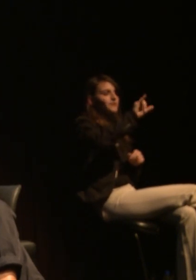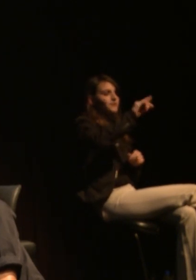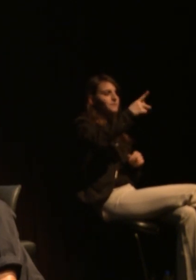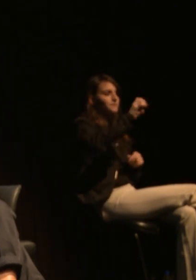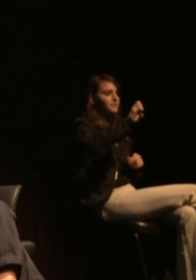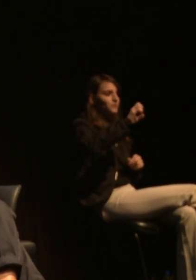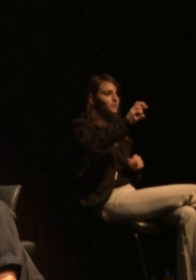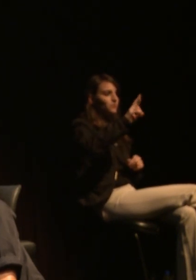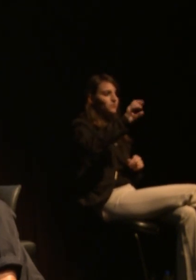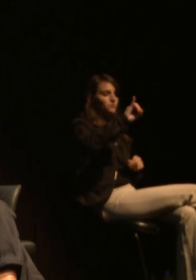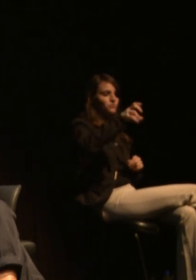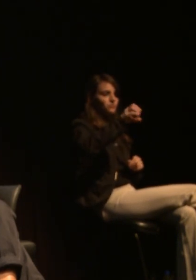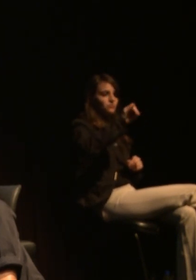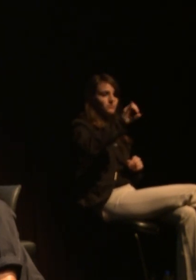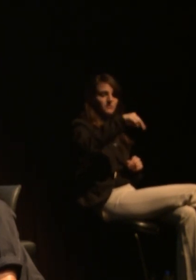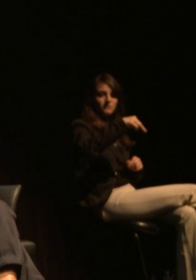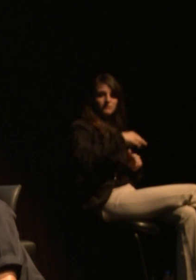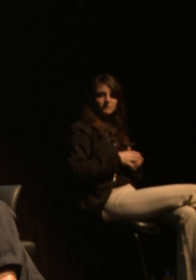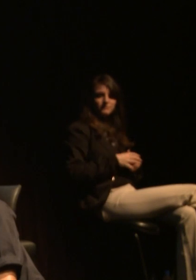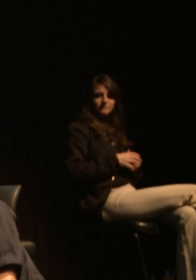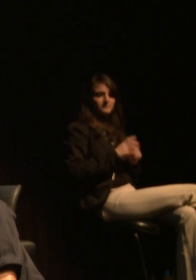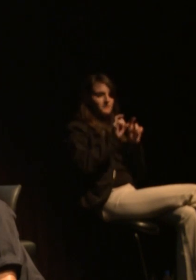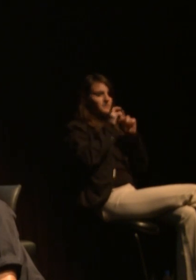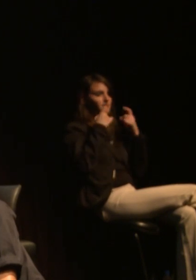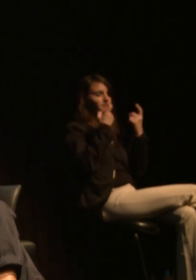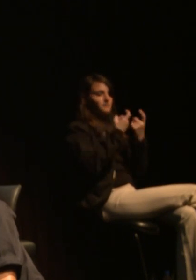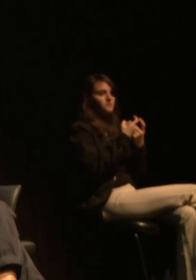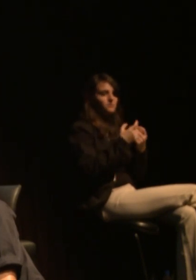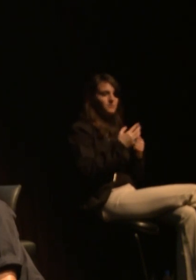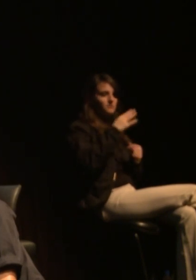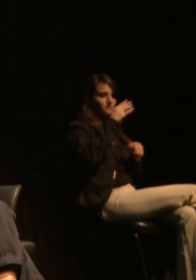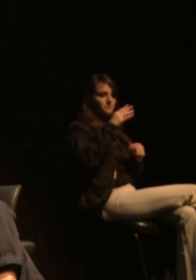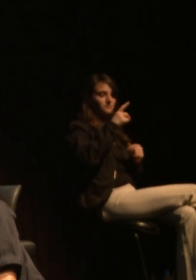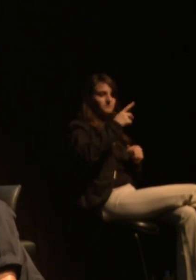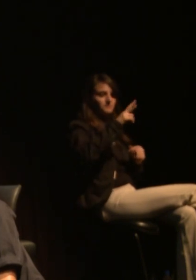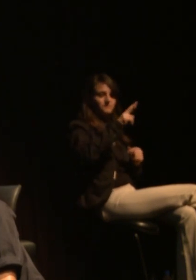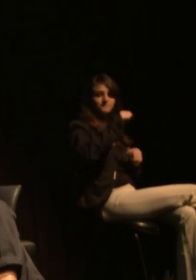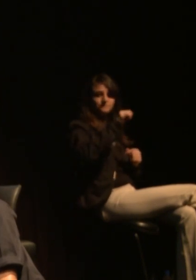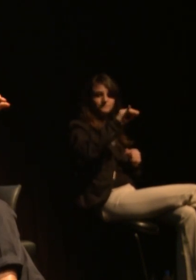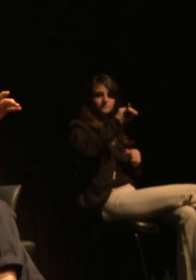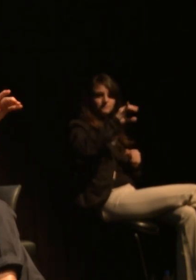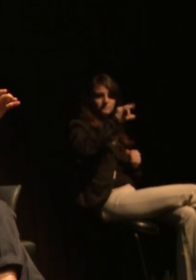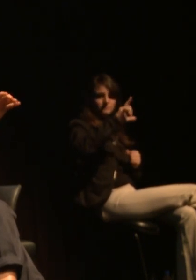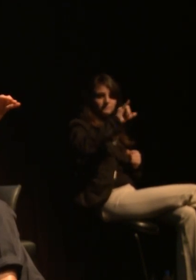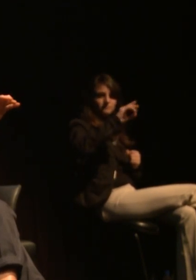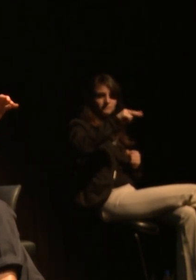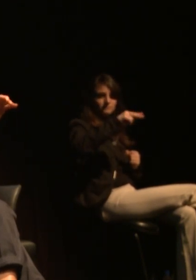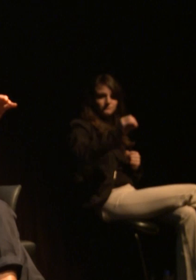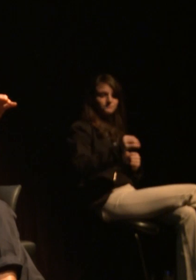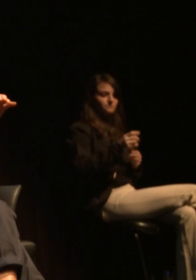grandes americanos. O Hemingway e o Graciliano, pela maneira